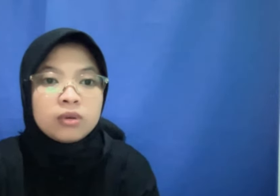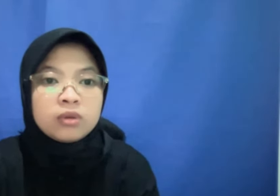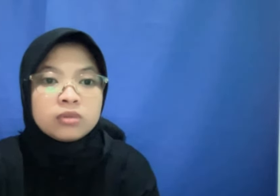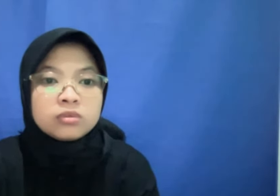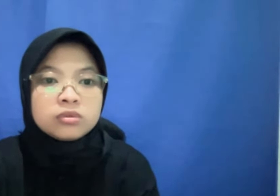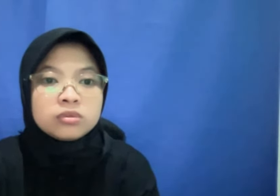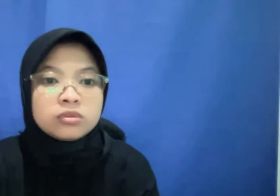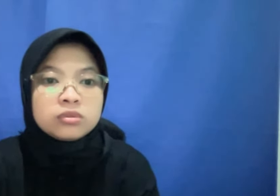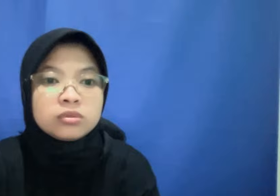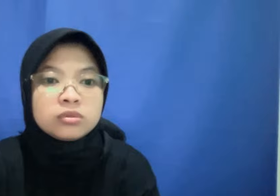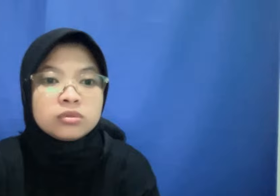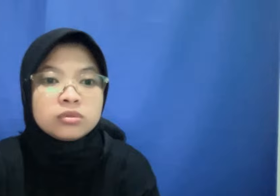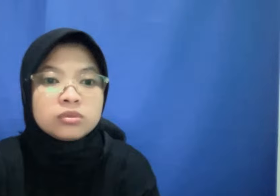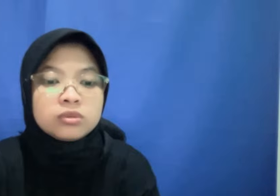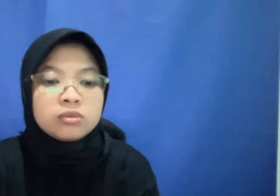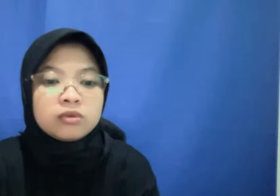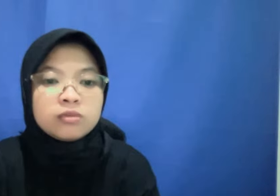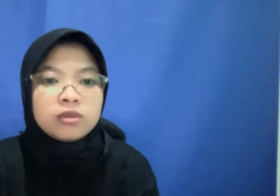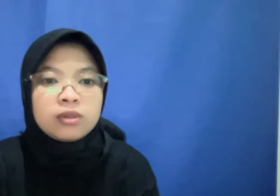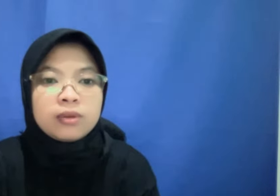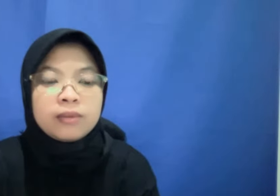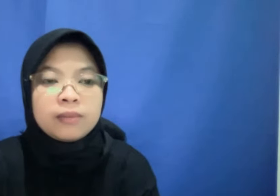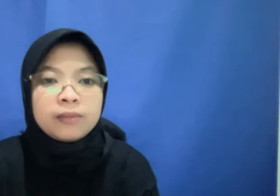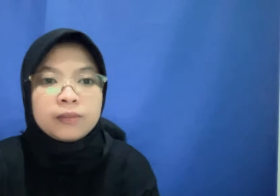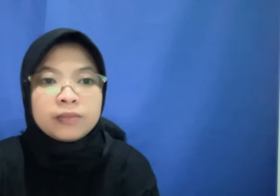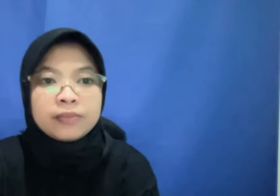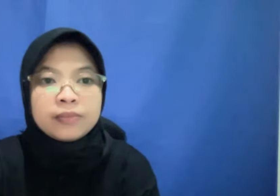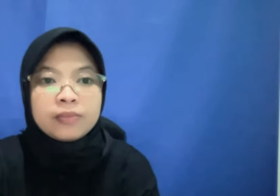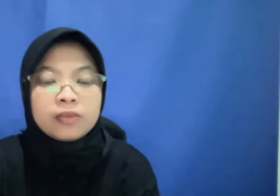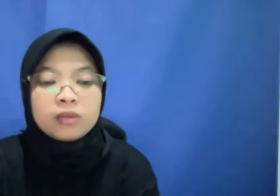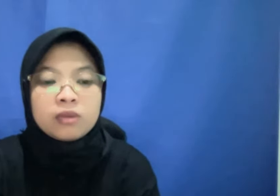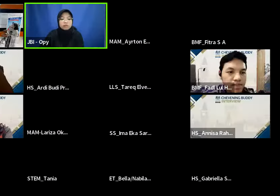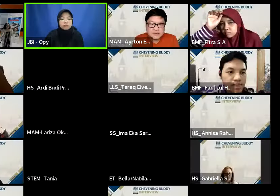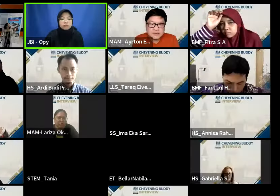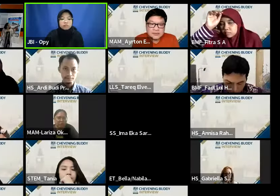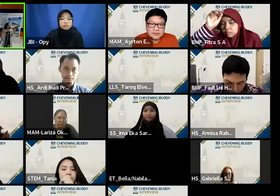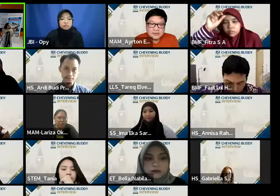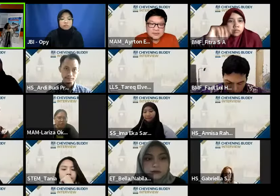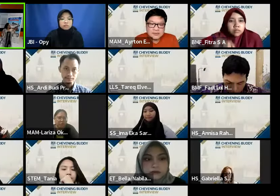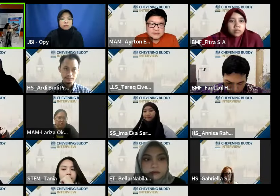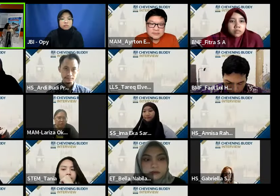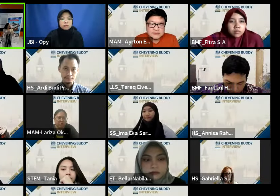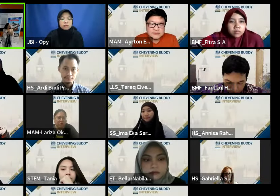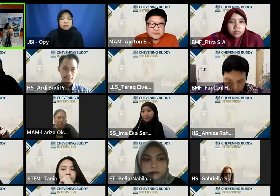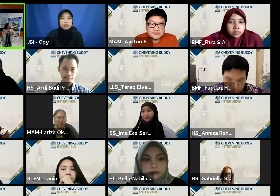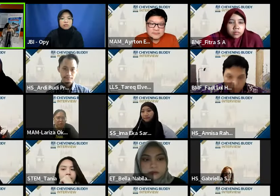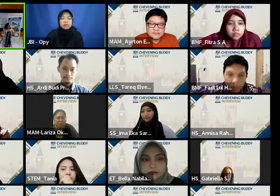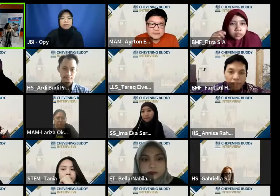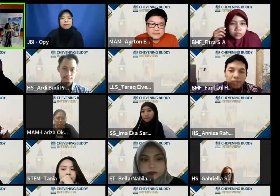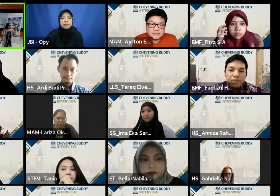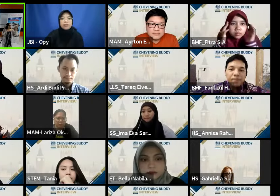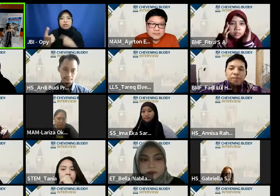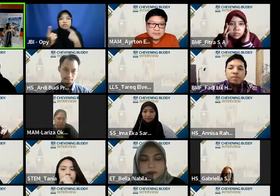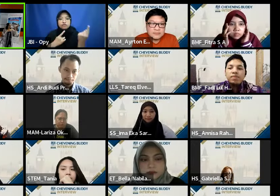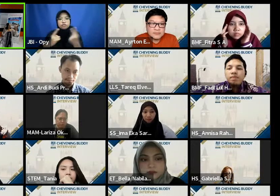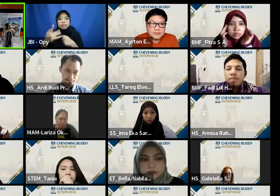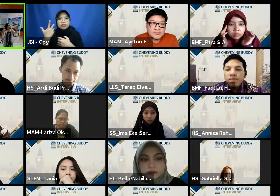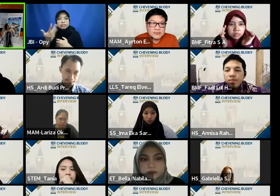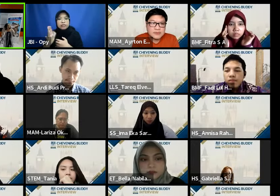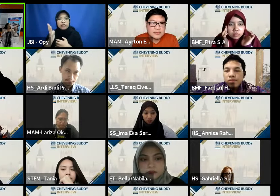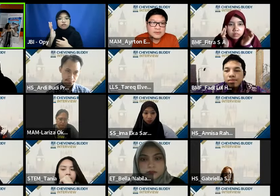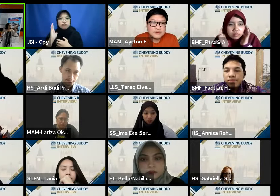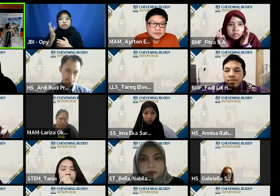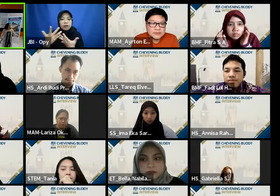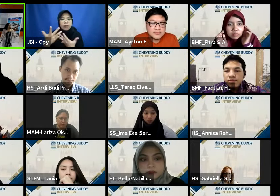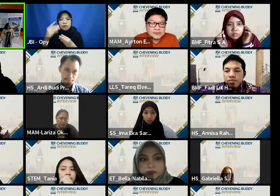Oke gimana Eh kesan-pesan perasaan habis E mendengarkan Talk Show mungkin masihih apa ya masih